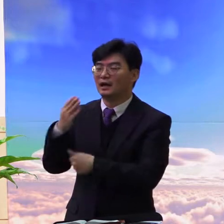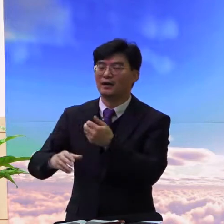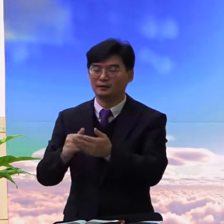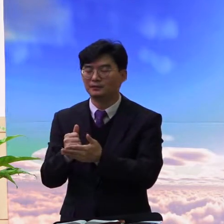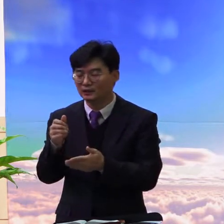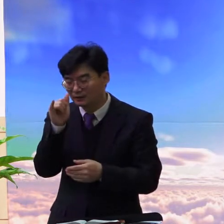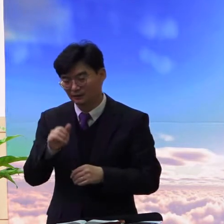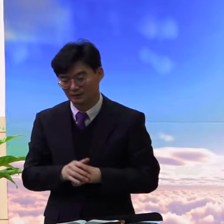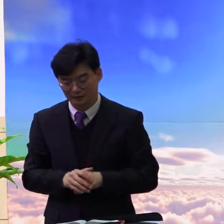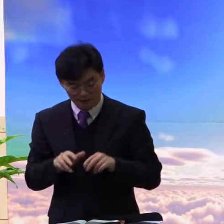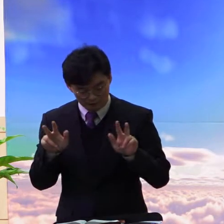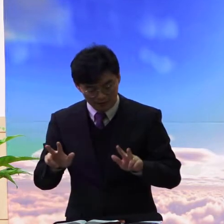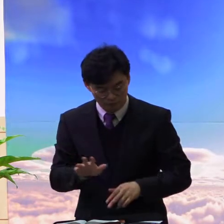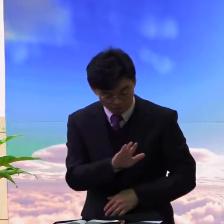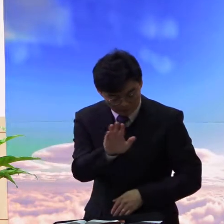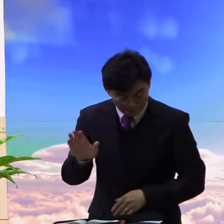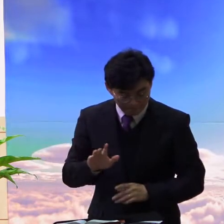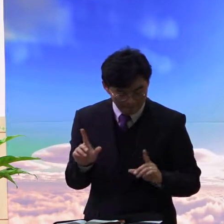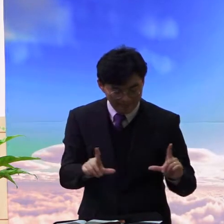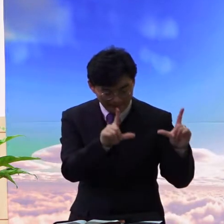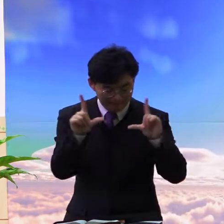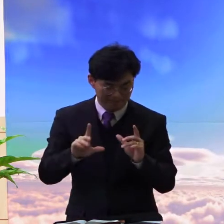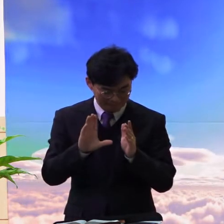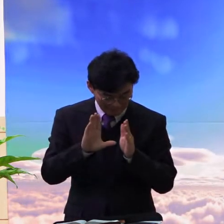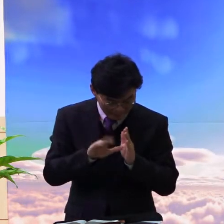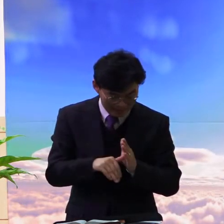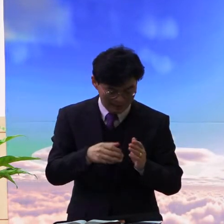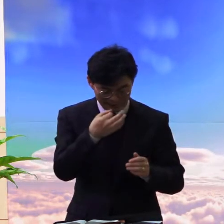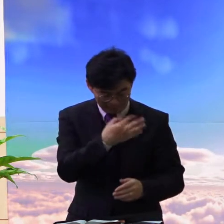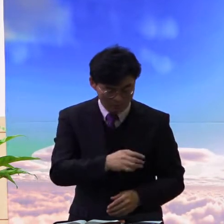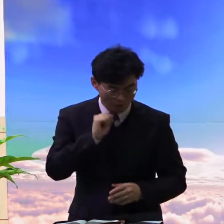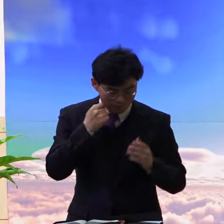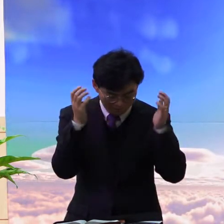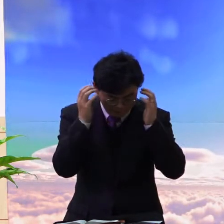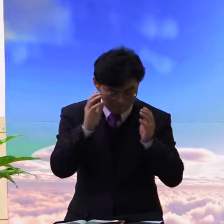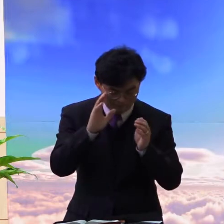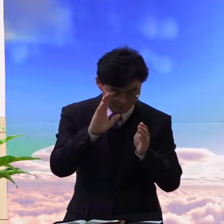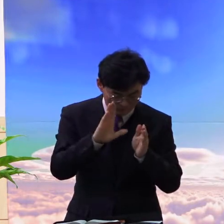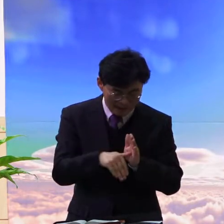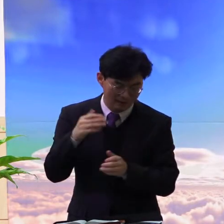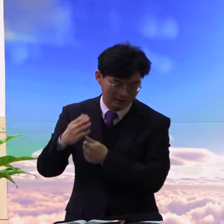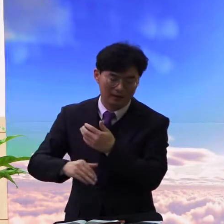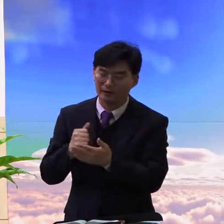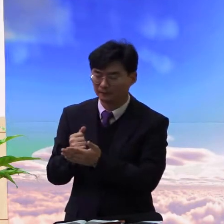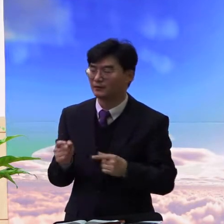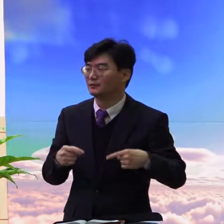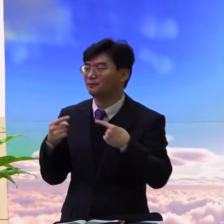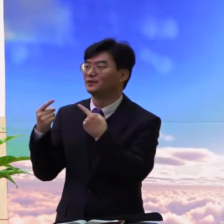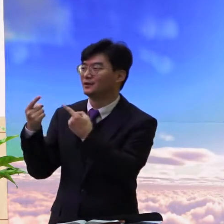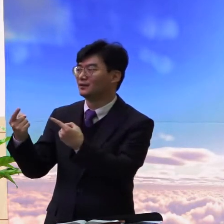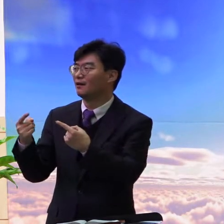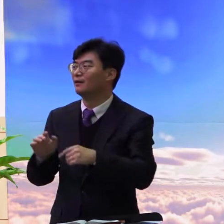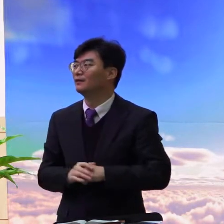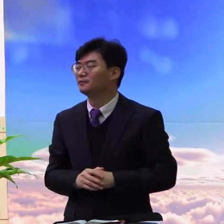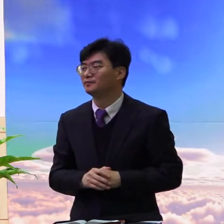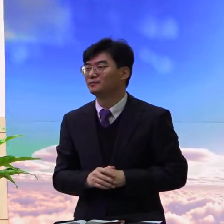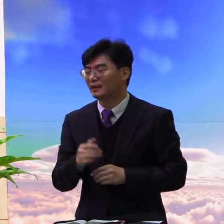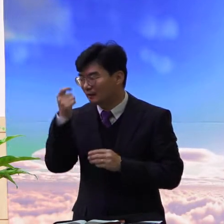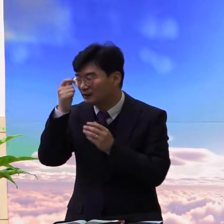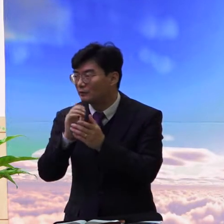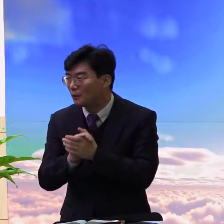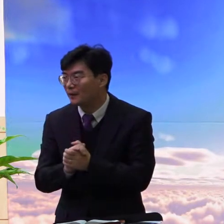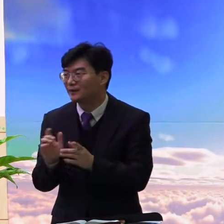동안 참여하시고 또 여러분의 삶의 자리에서 동참하셔서 우리 모두가 함께 마음이 뜨거워지고 잃어버렸던 기도의 능력을, 기도의